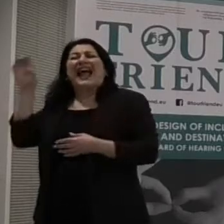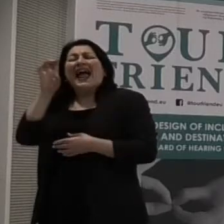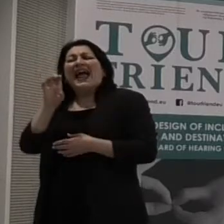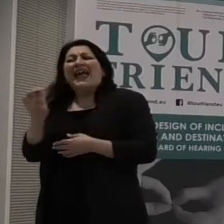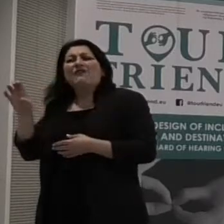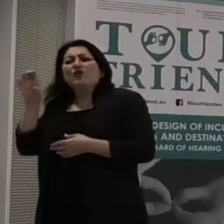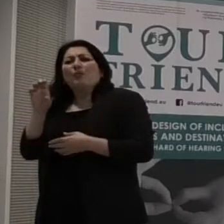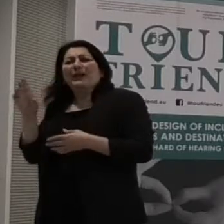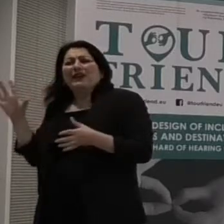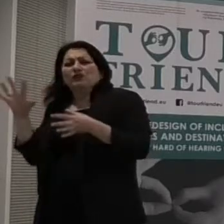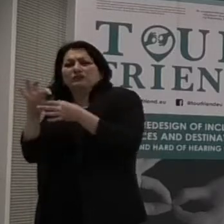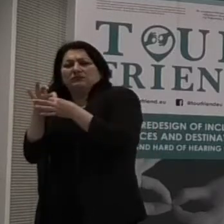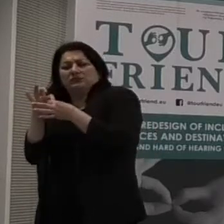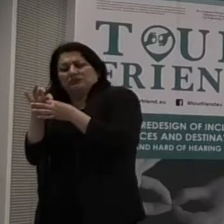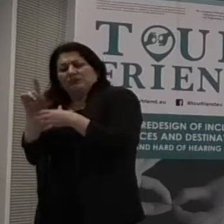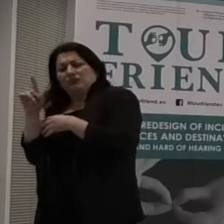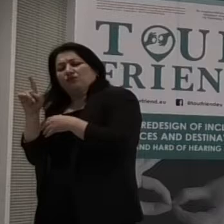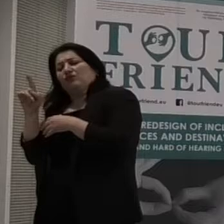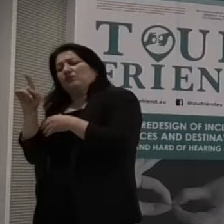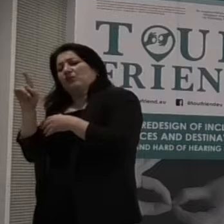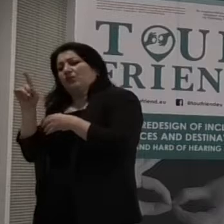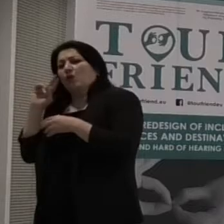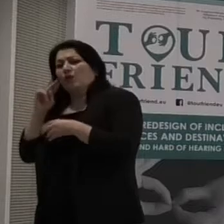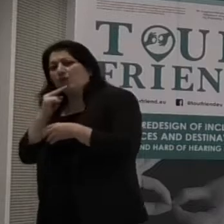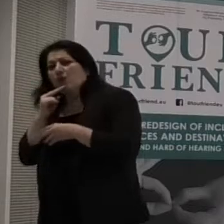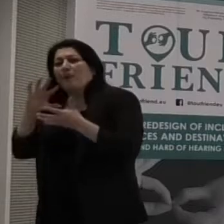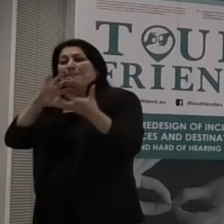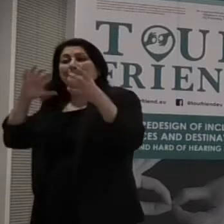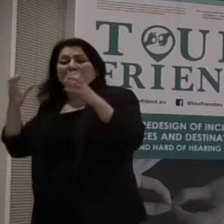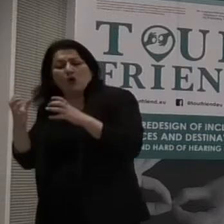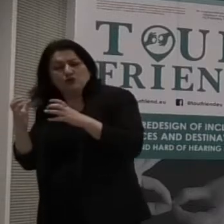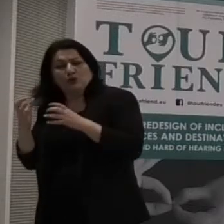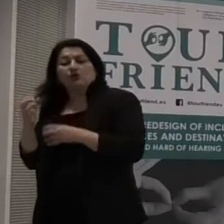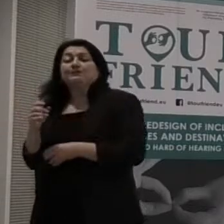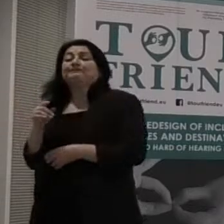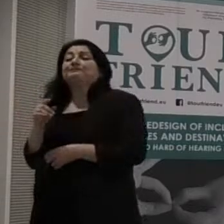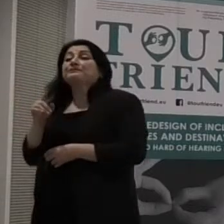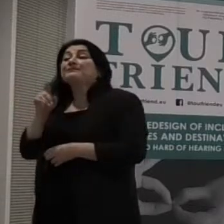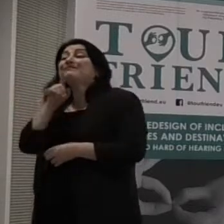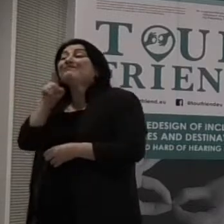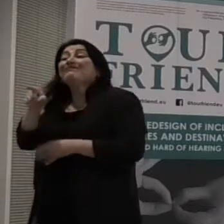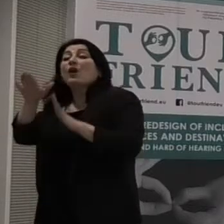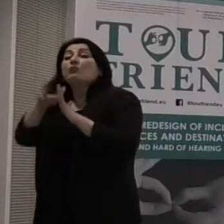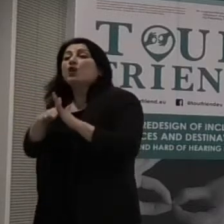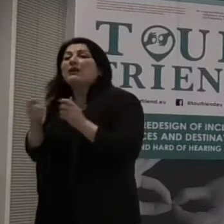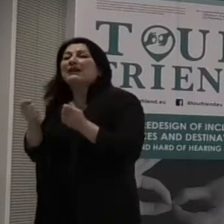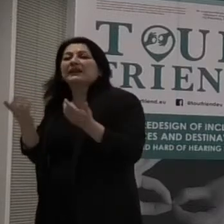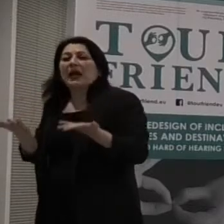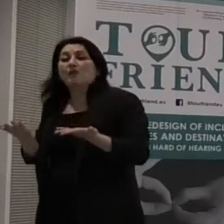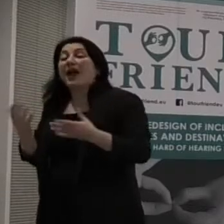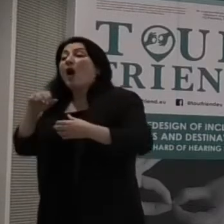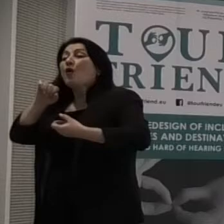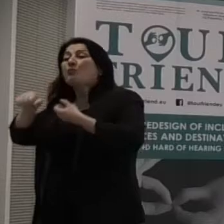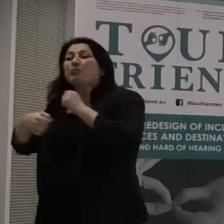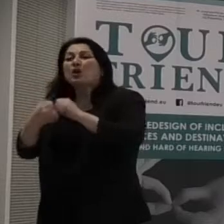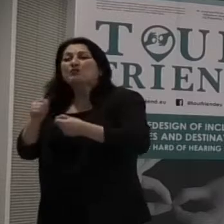θα λέγαμε, Σύνδεσμος των Κοφών και Παγκόσμιος, όπου σε αυτό το πρόγραμμα γίνεται η προσπάθεια να δημιουργηθεί